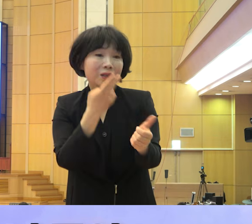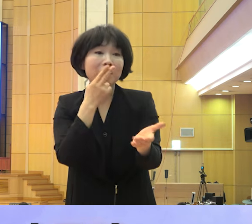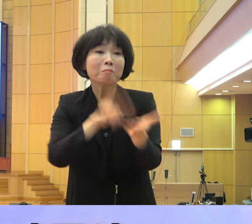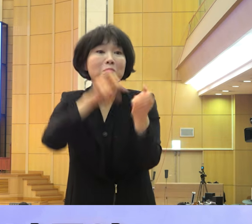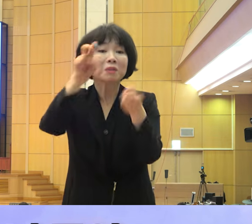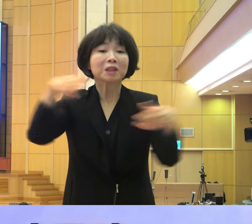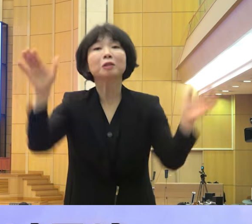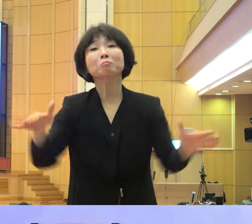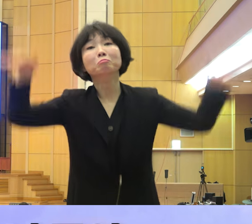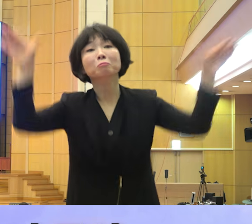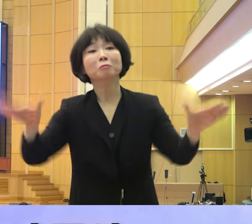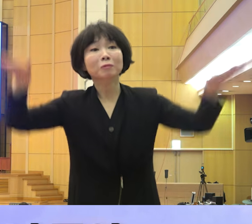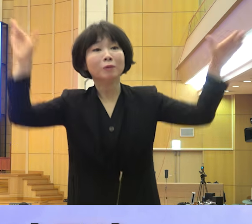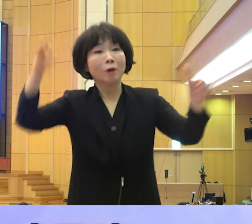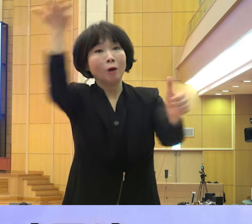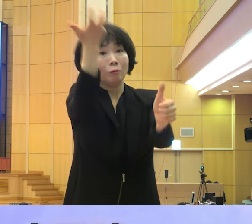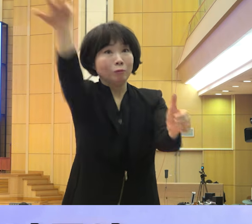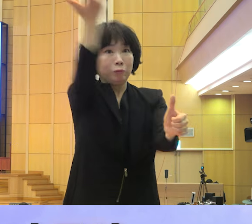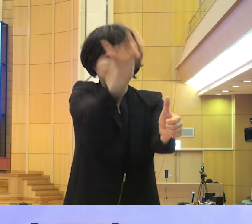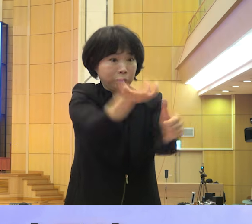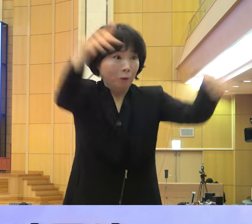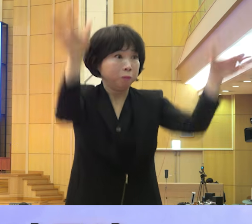알아야지.